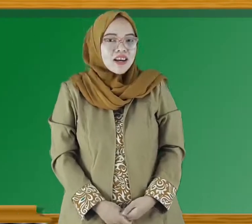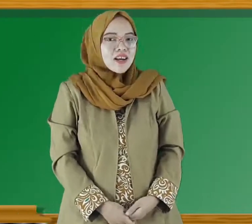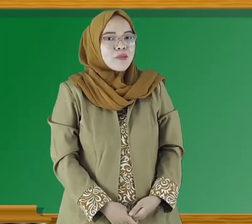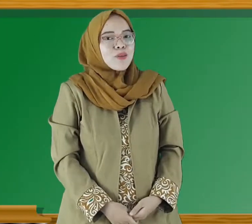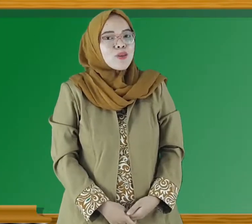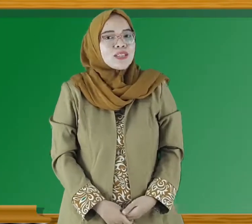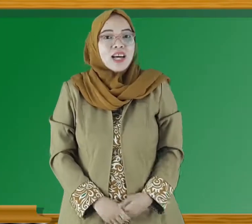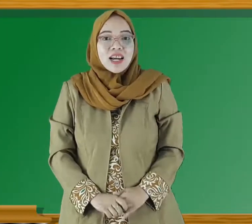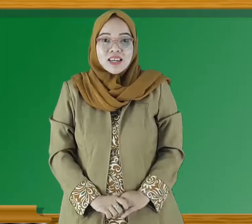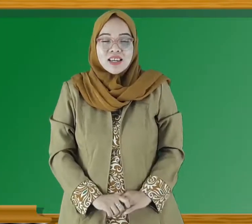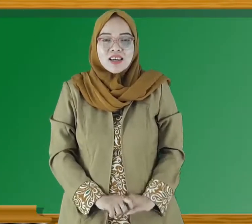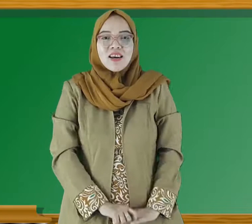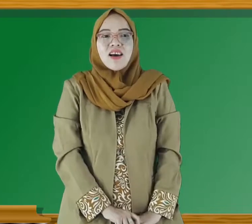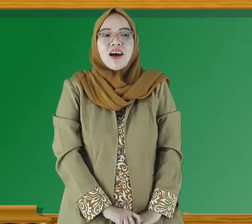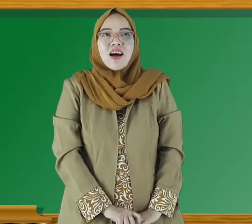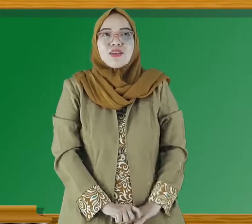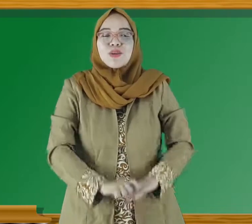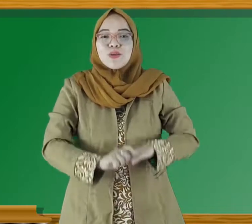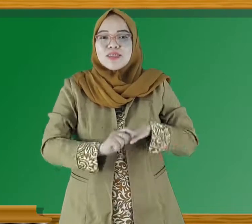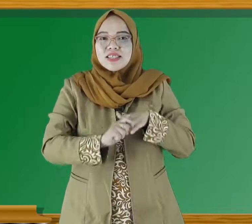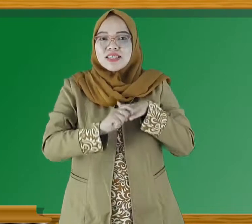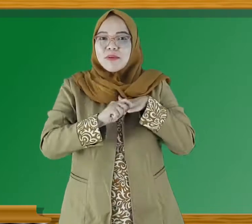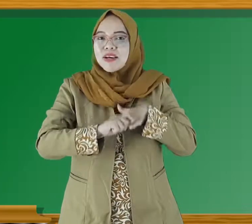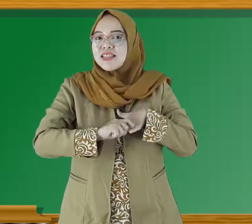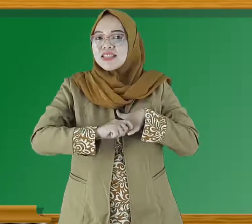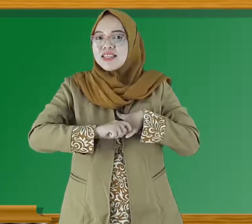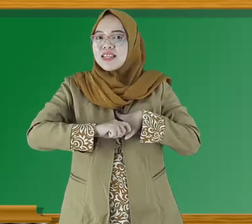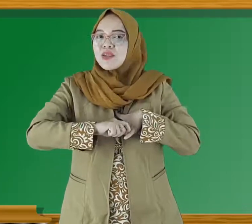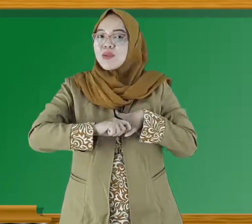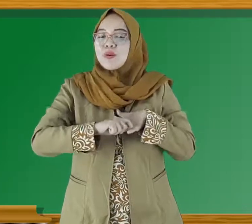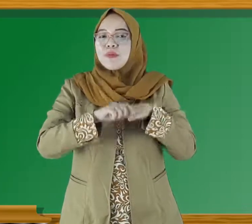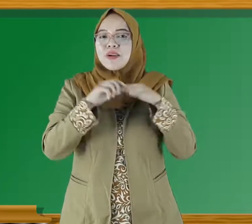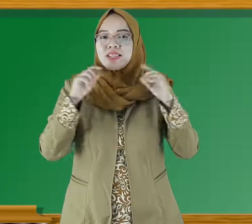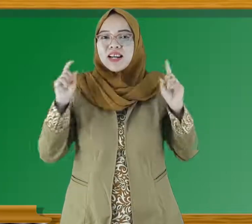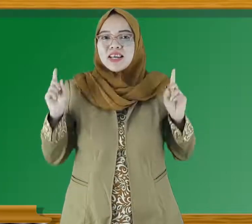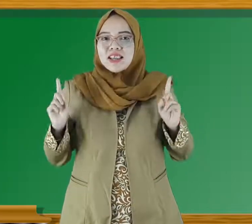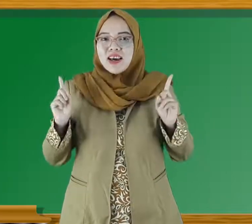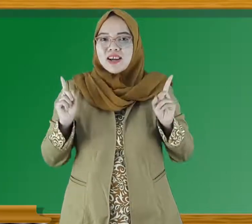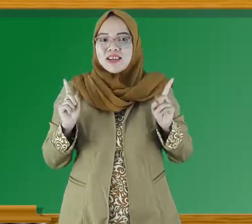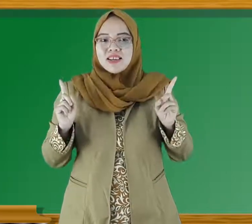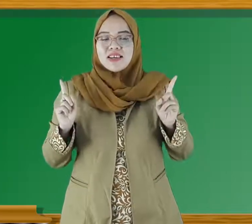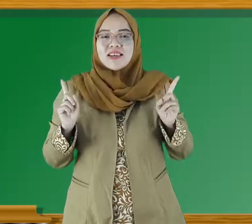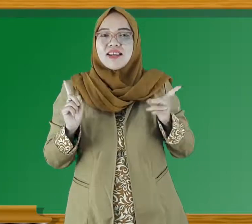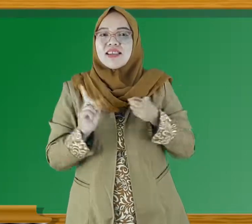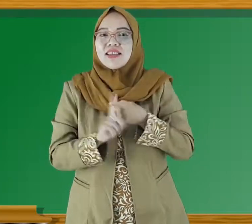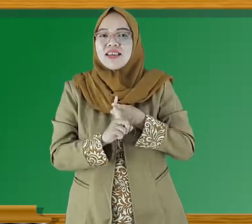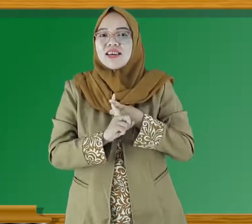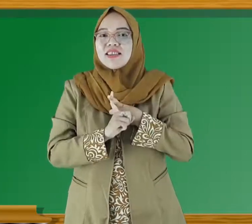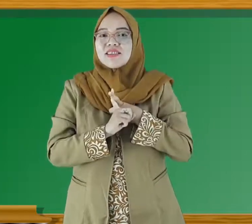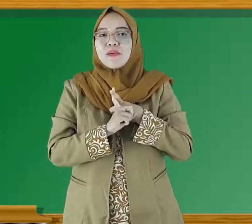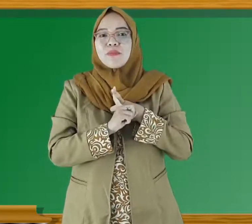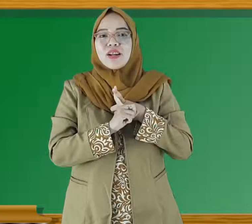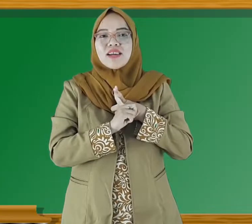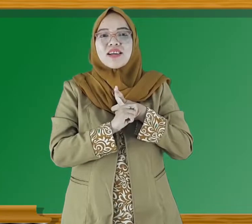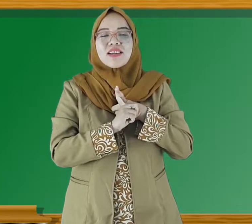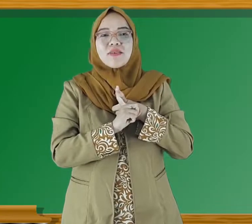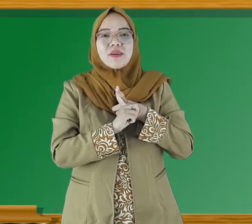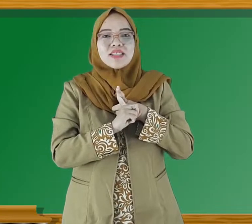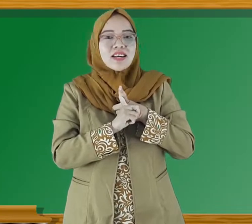yang ibu guru sayangi, cukup sampai di sini dulu pembelajaran kita hari ini. Nanti kita sambung lagi di pelajaran